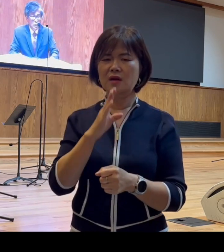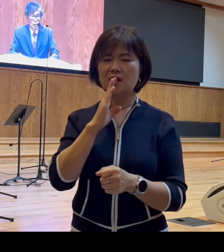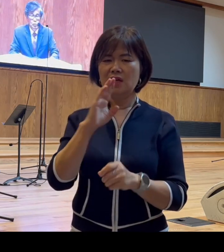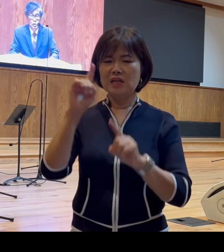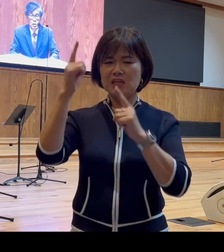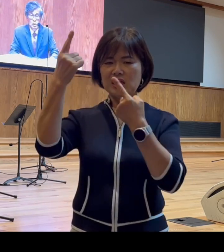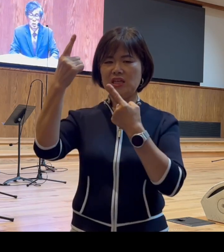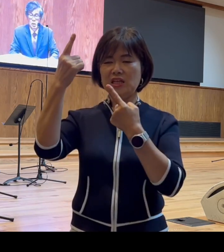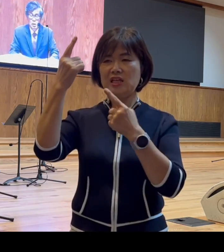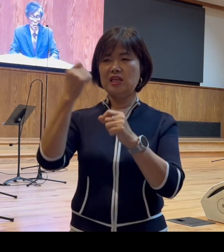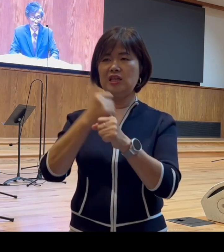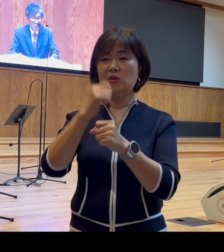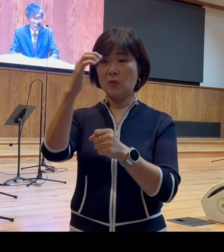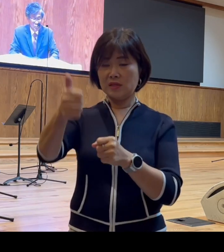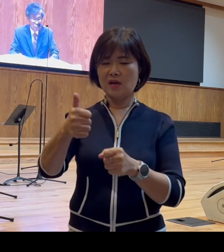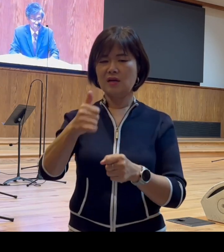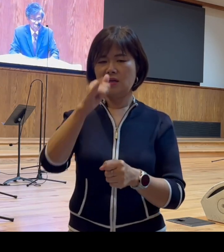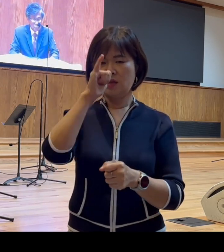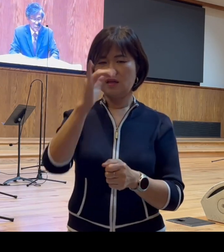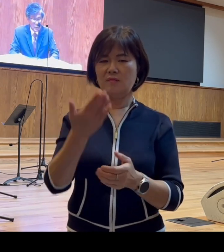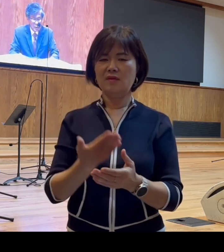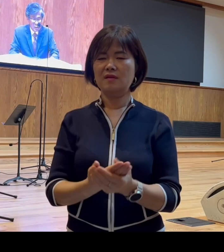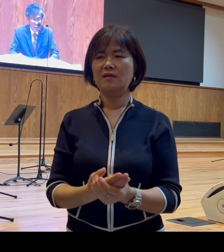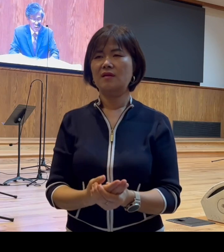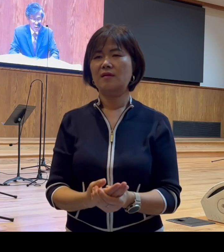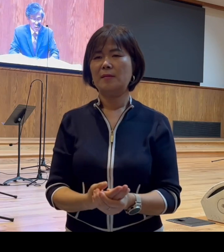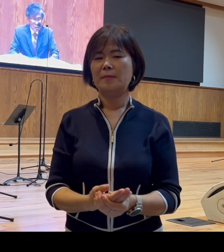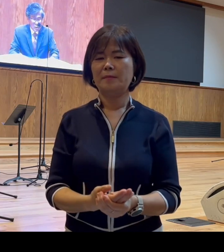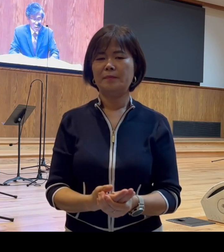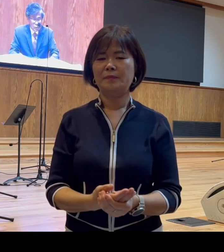이중근 회장이라는 분이 계시는데,